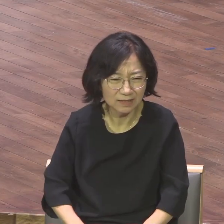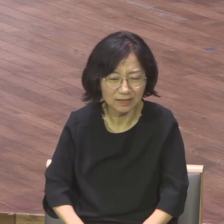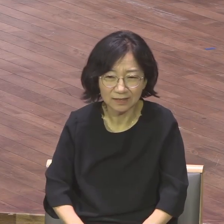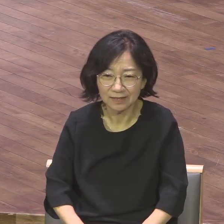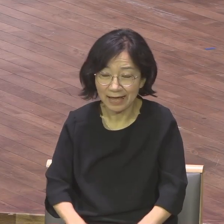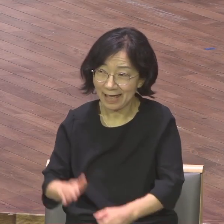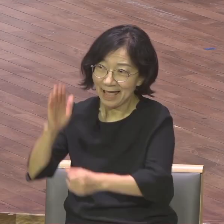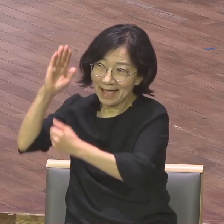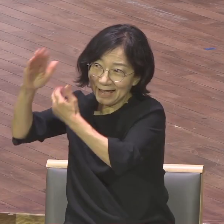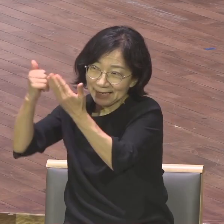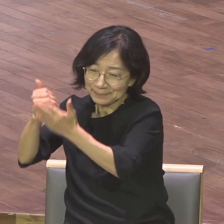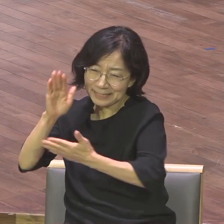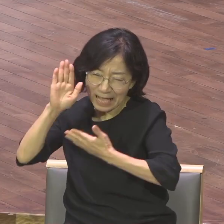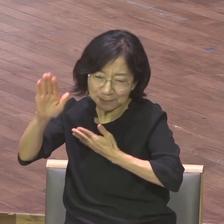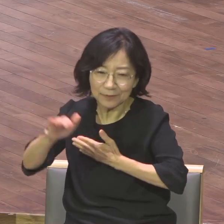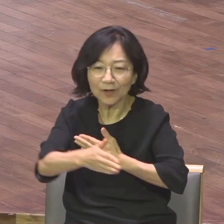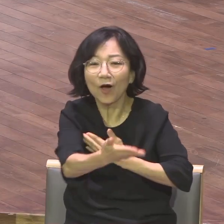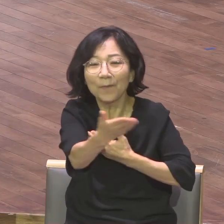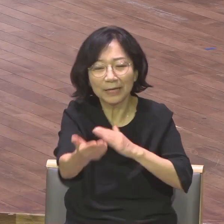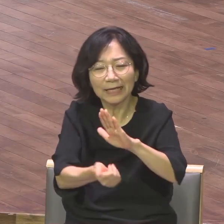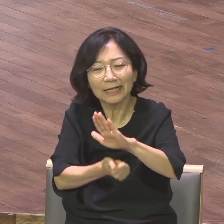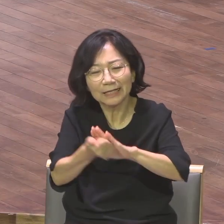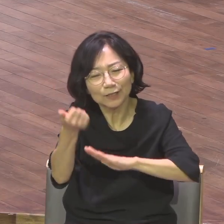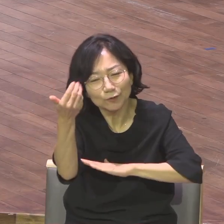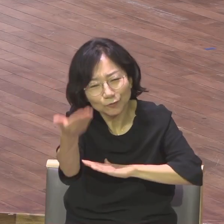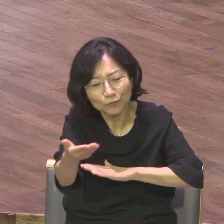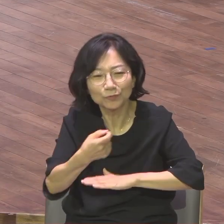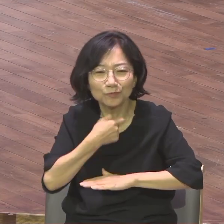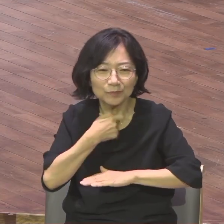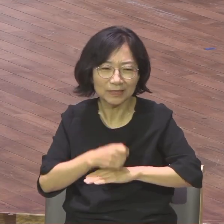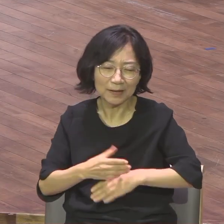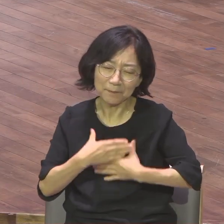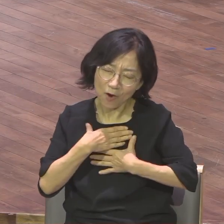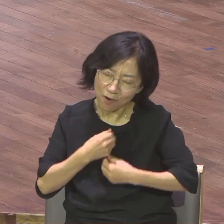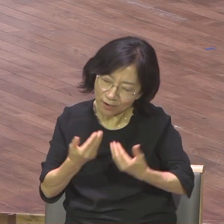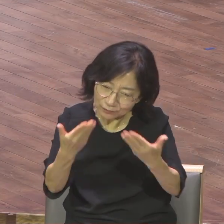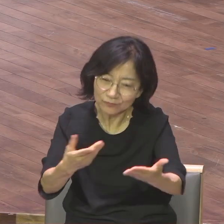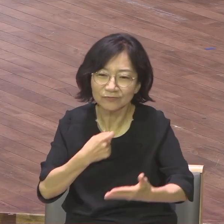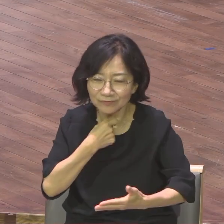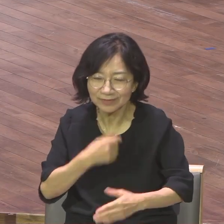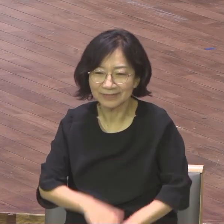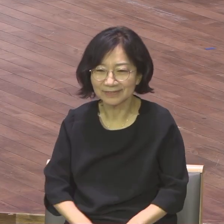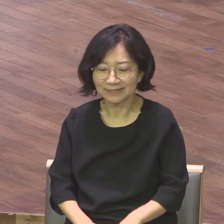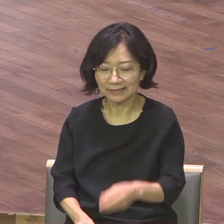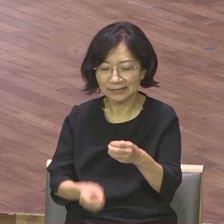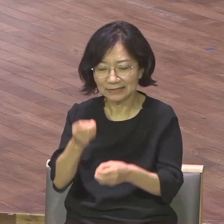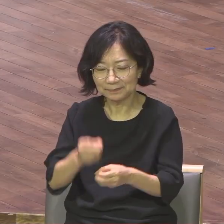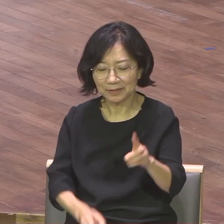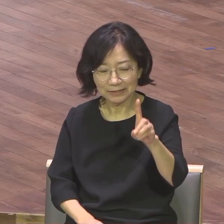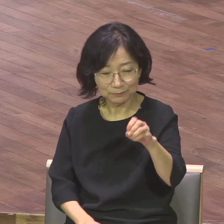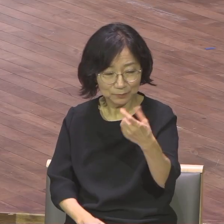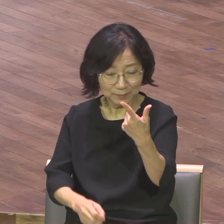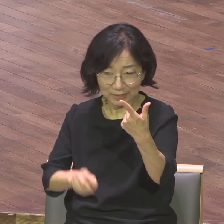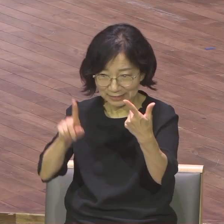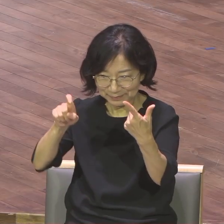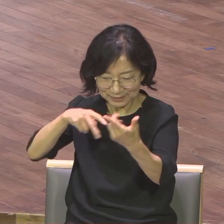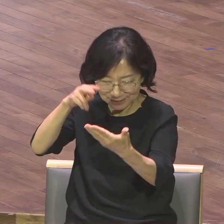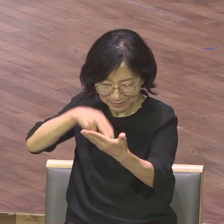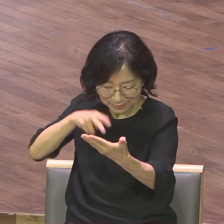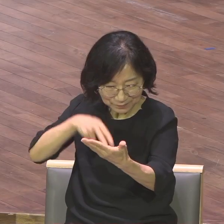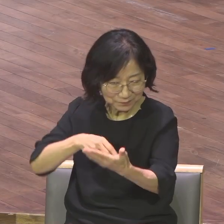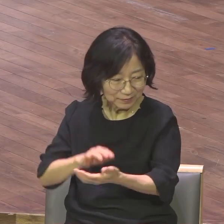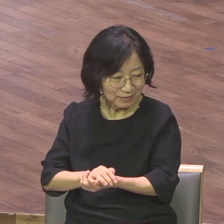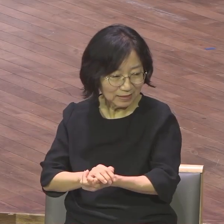장래에 희망을 주는 것이라 평안을 주기 원하신다고요. 시편 16편 11절에 보면 다윗이 이렇게